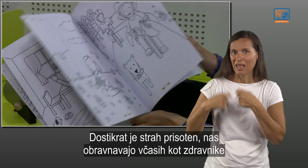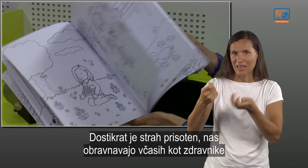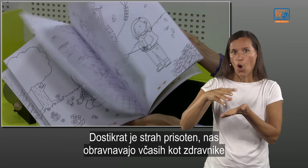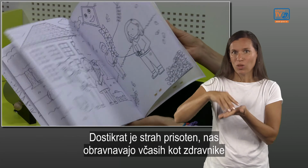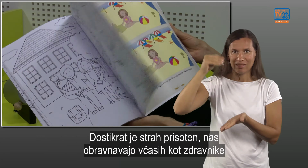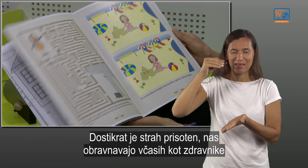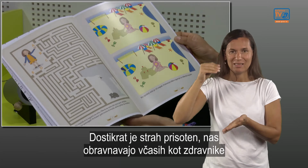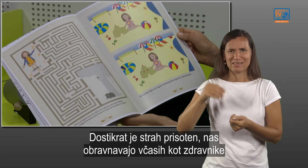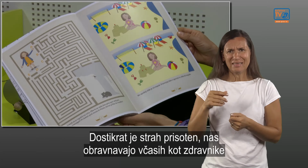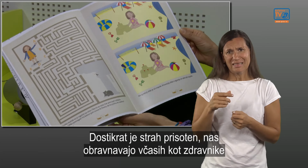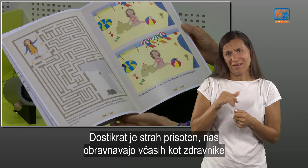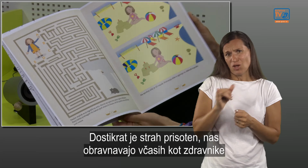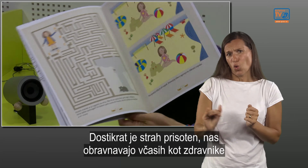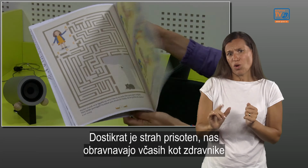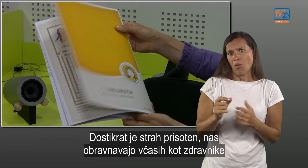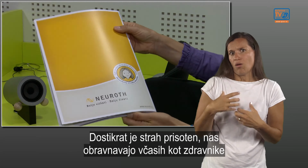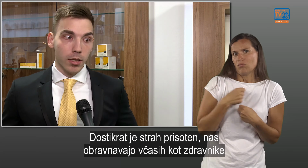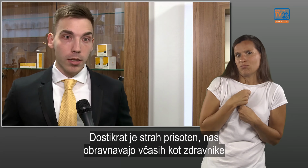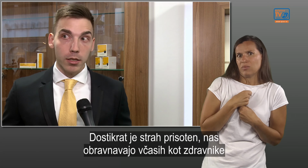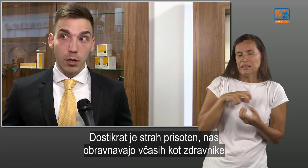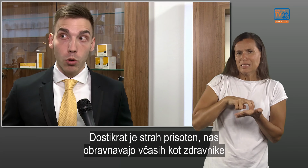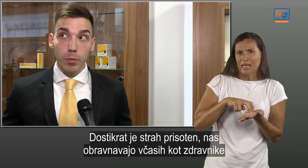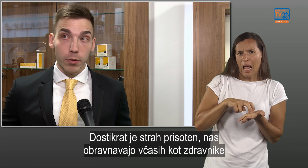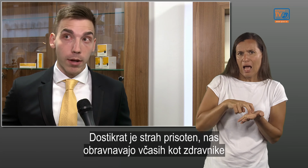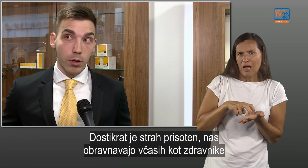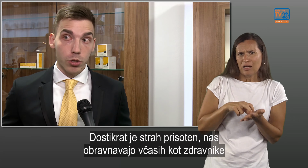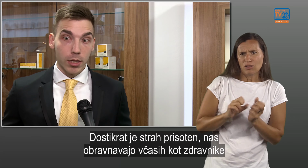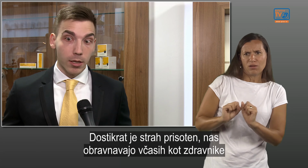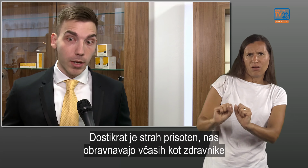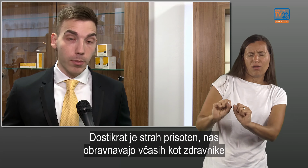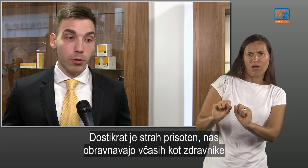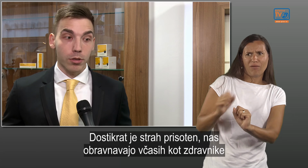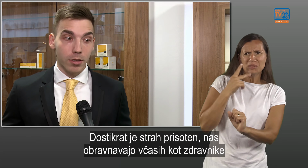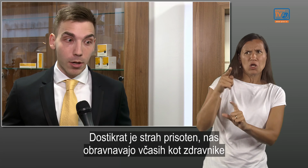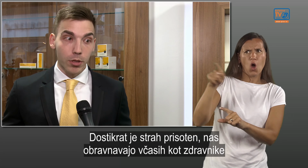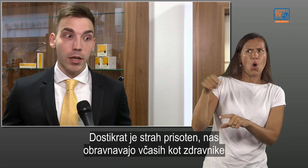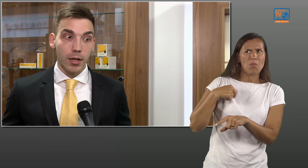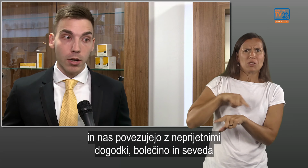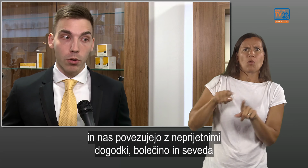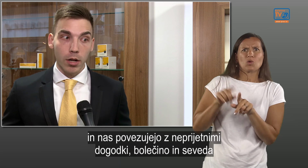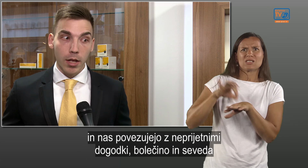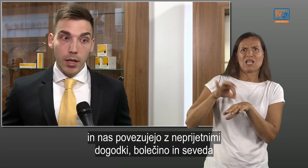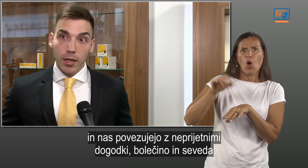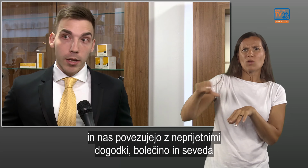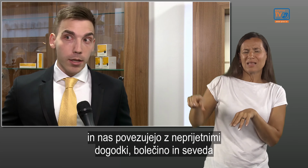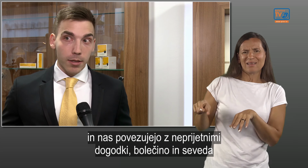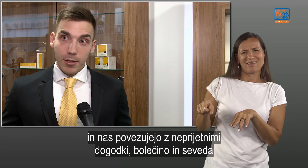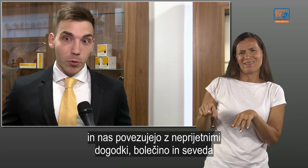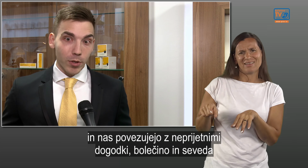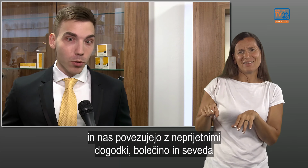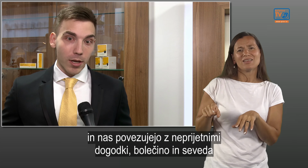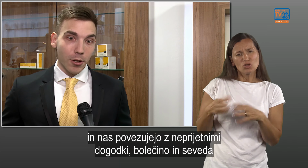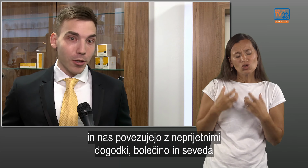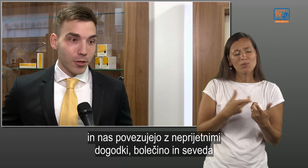dostikrat seveda tukaj je nek strah prisoten, nas lahko obravnavajo včasih malo bolj kot zdravnike karkoli in